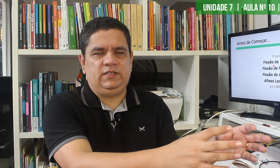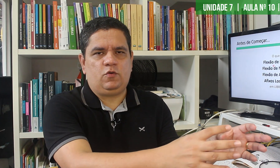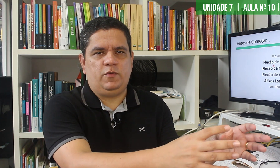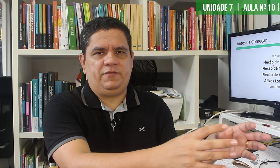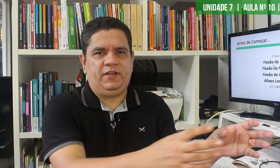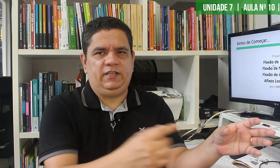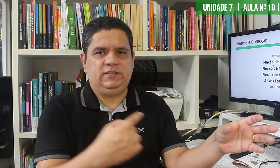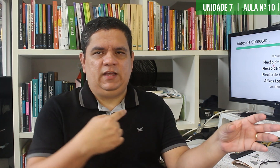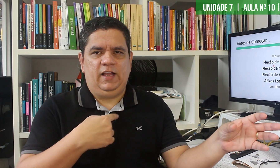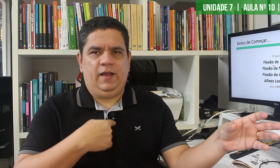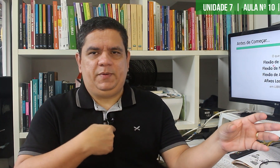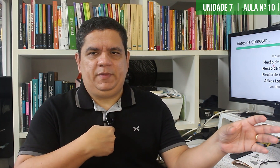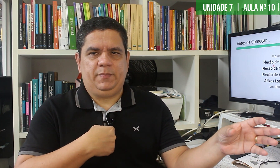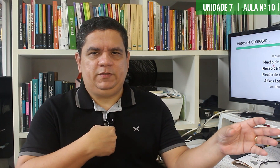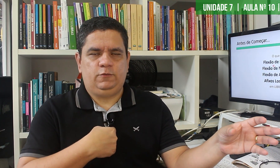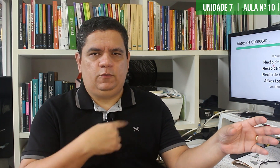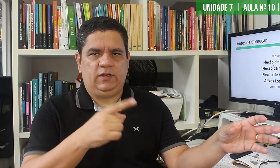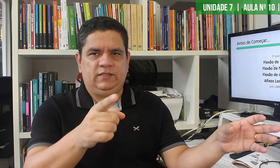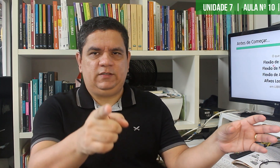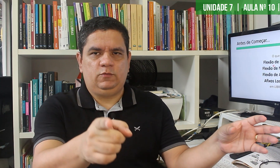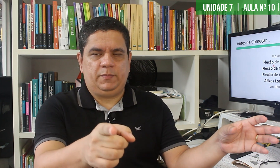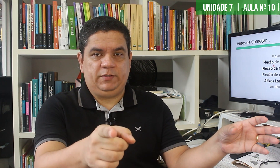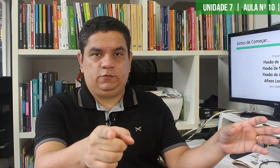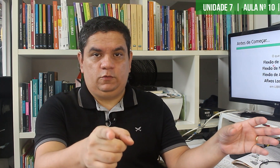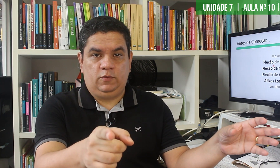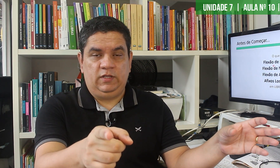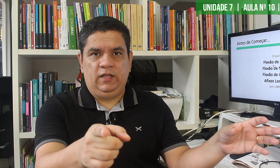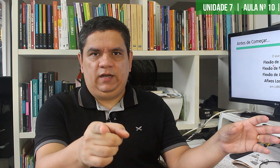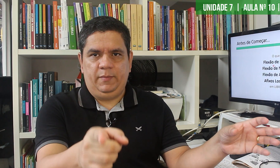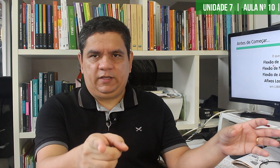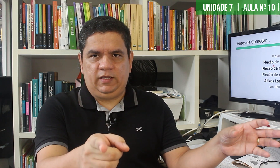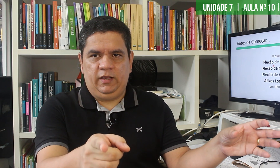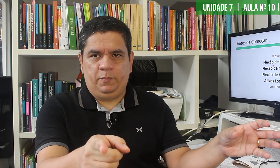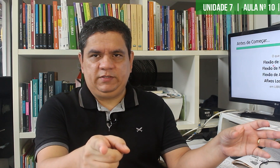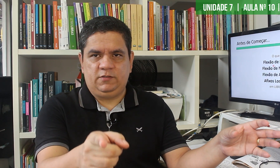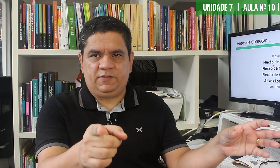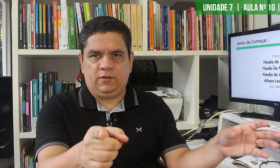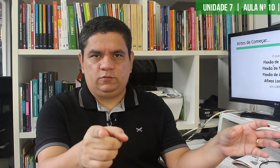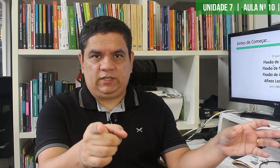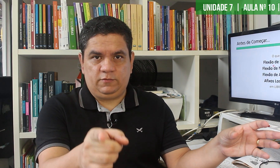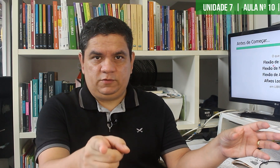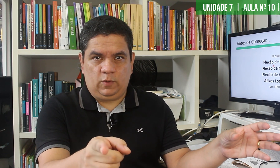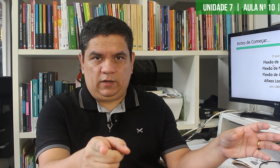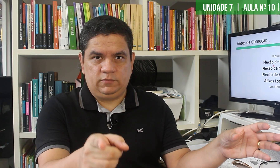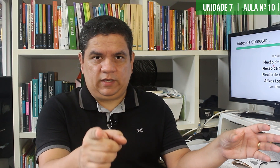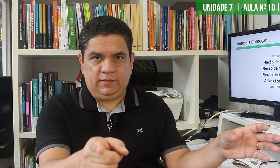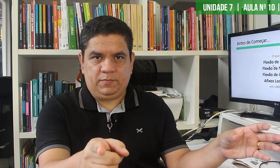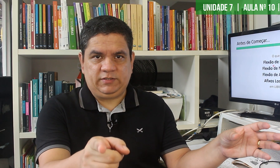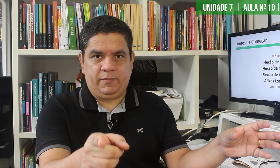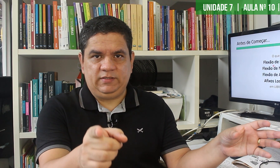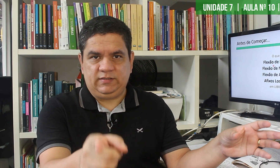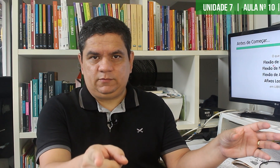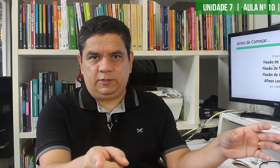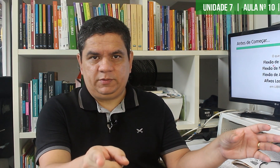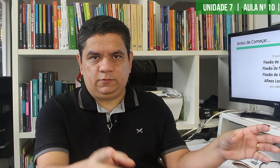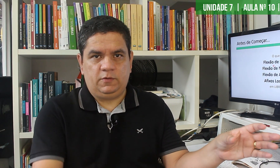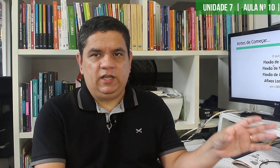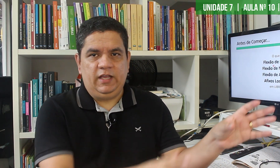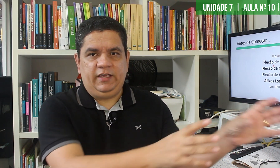como referência: a primeira pessoa, a segunda pessoa, lembra que eu preciso fazer contato visual, tá? Para estabelecer a segunda pessoa, e a